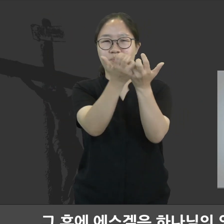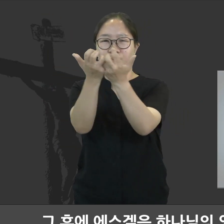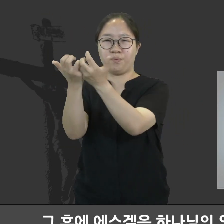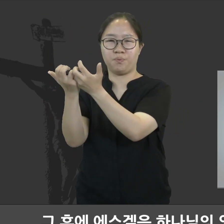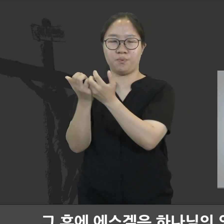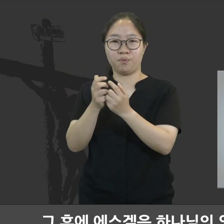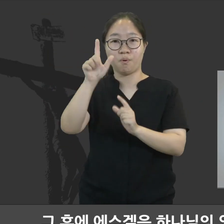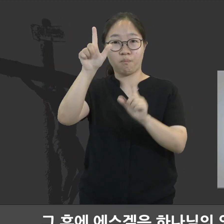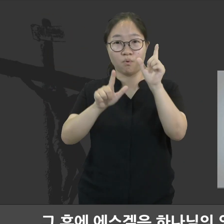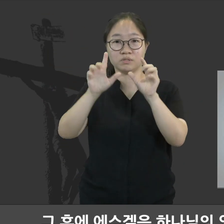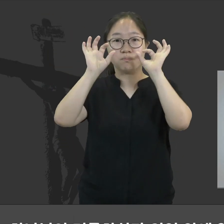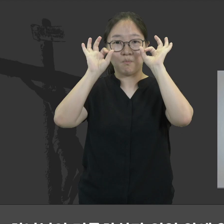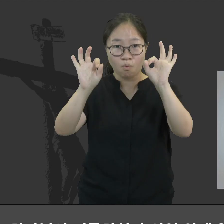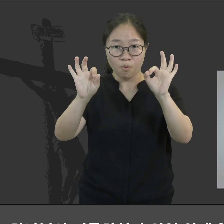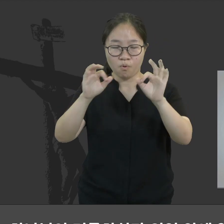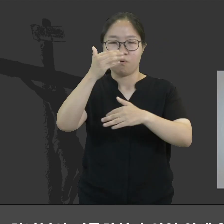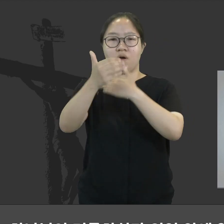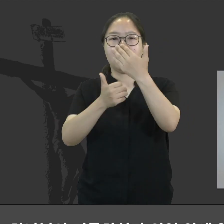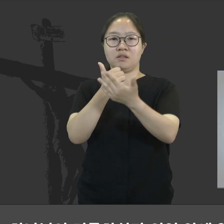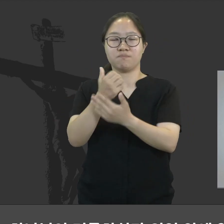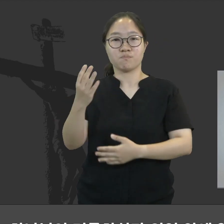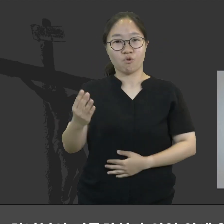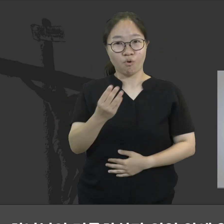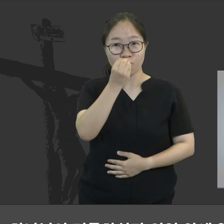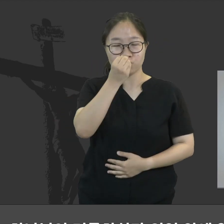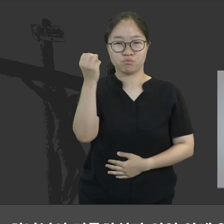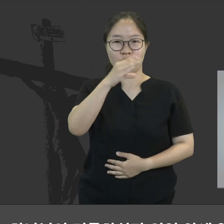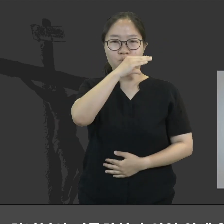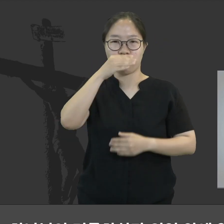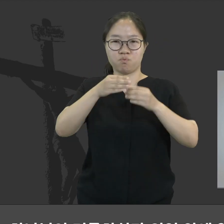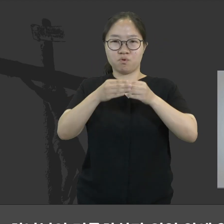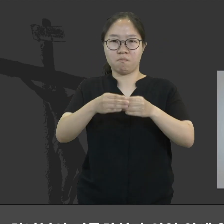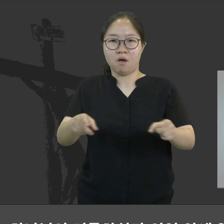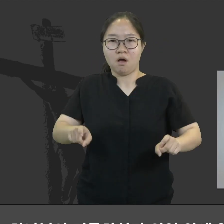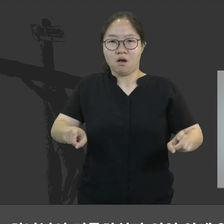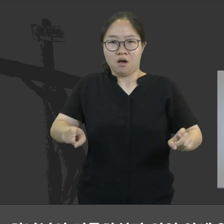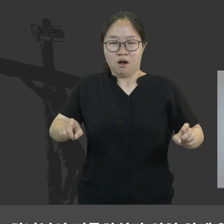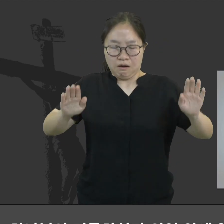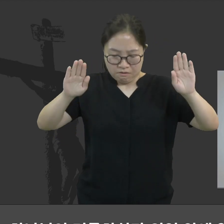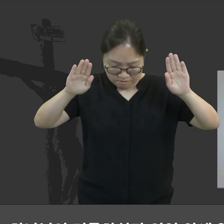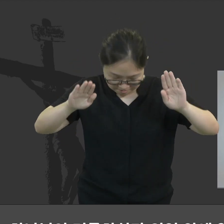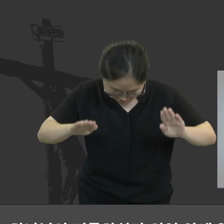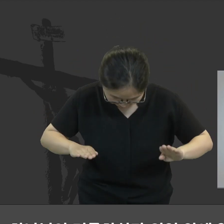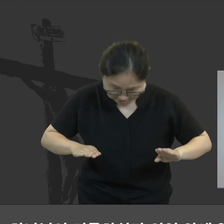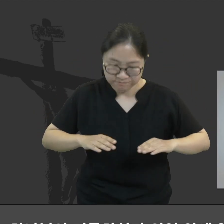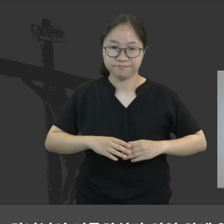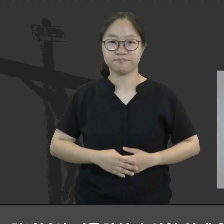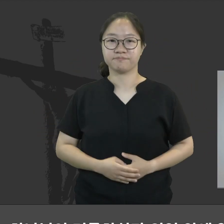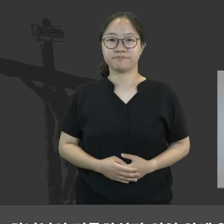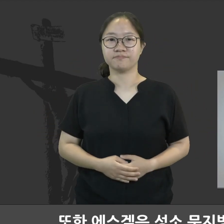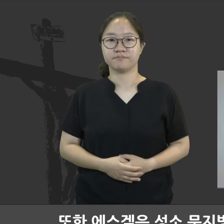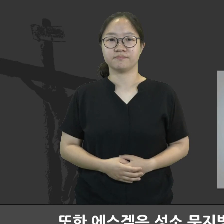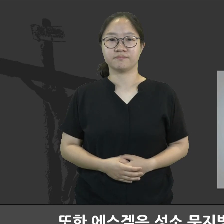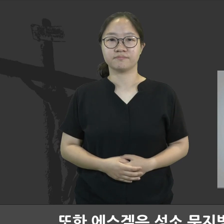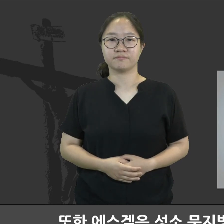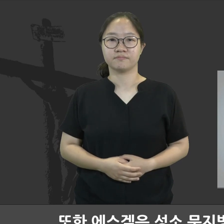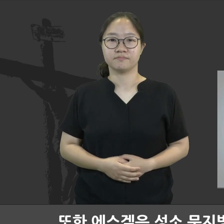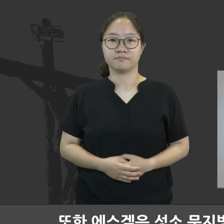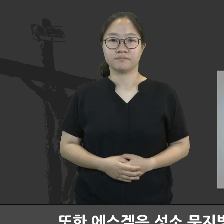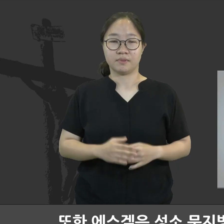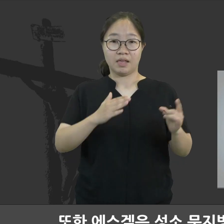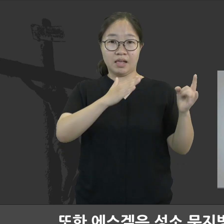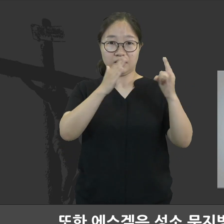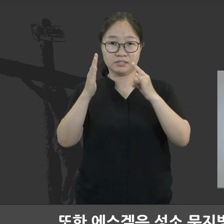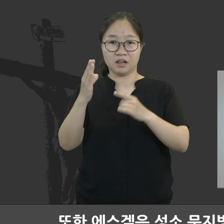채우는 광경을 보고 하나님의 거룩하심과 위엄 앞에 얼굴을 땅에 대고 엎드립니다.